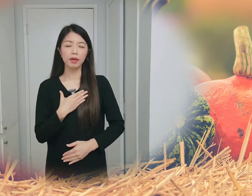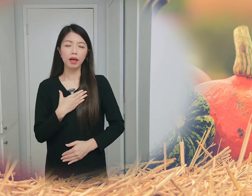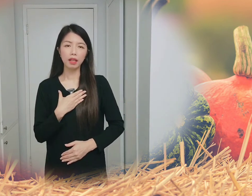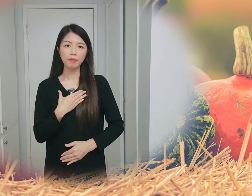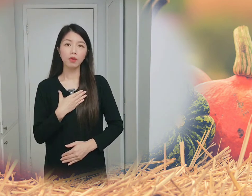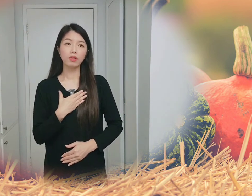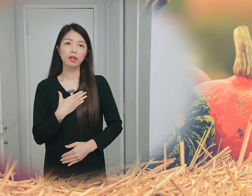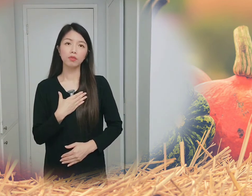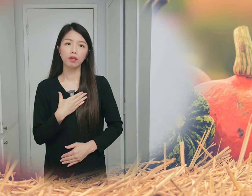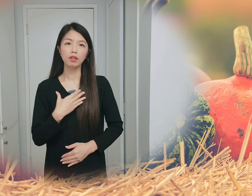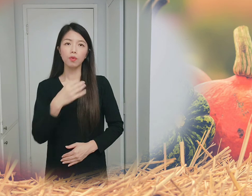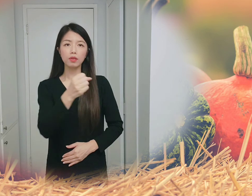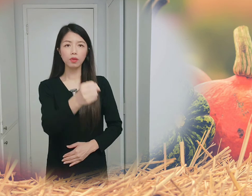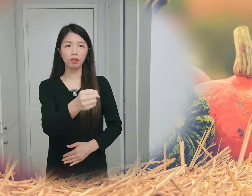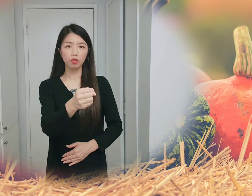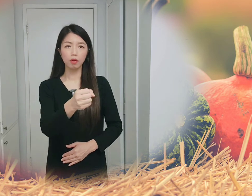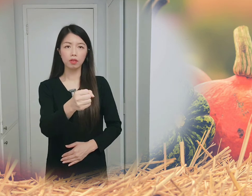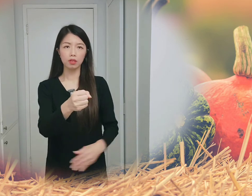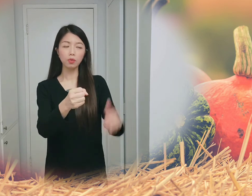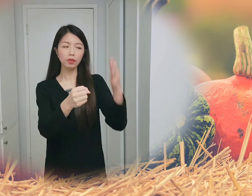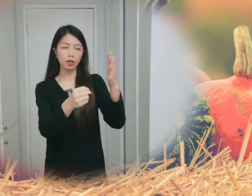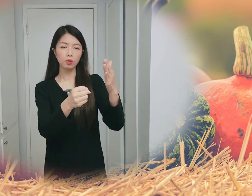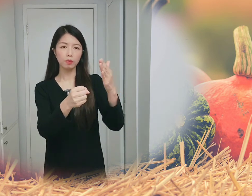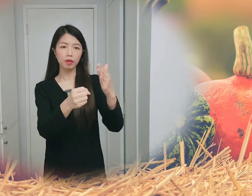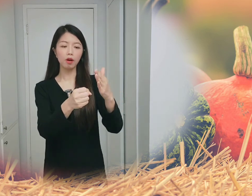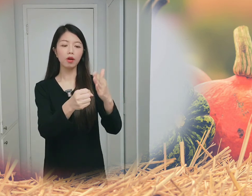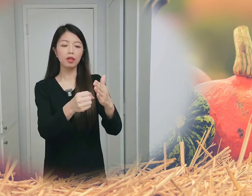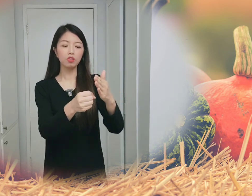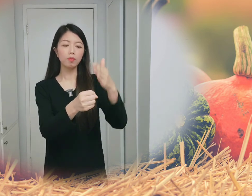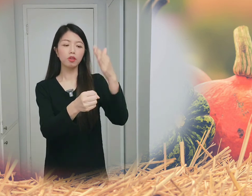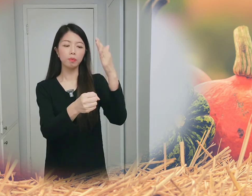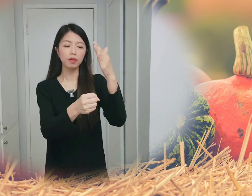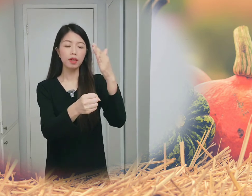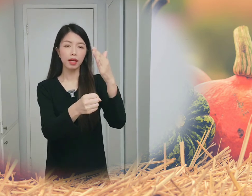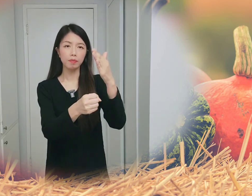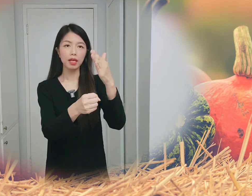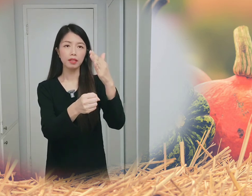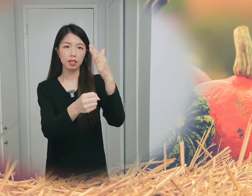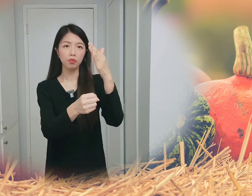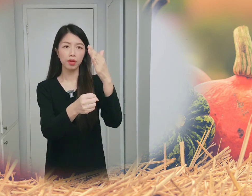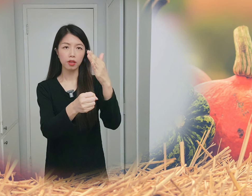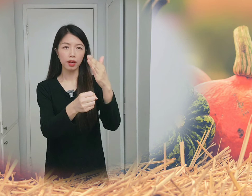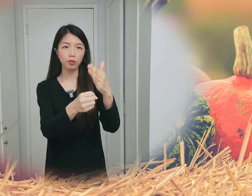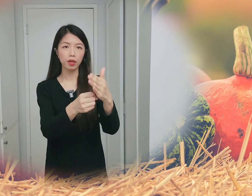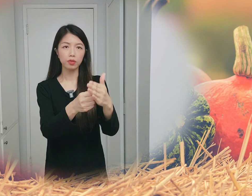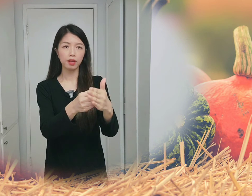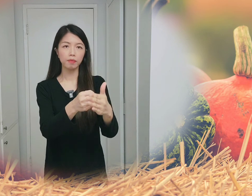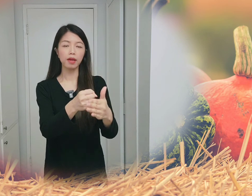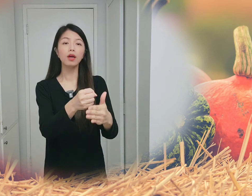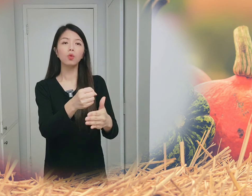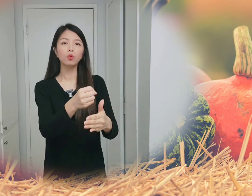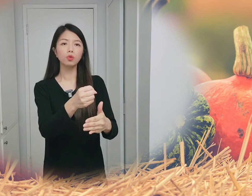하나님, 하나님이라고 하는 뜻의 수어는 왼손을 이렇게 주먹 쥐시고 다른 손을 펴서 이 주먹 옆을 감싸듯이 위에서 아래로